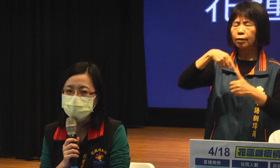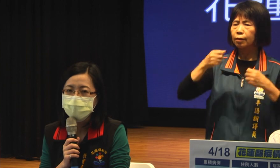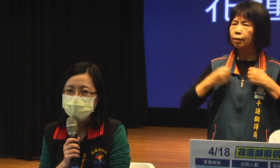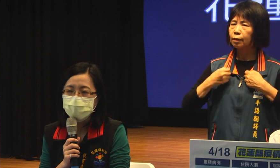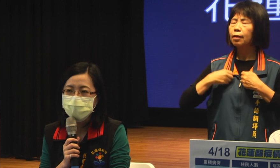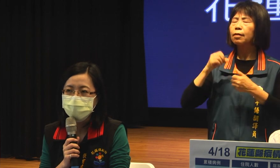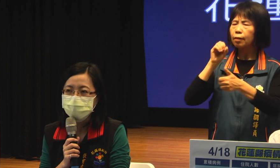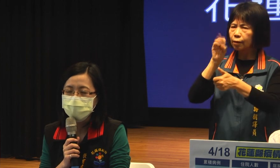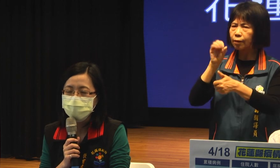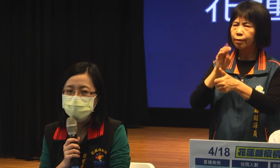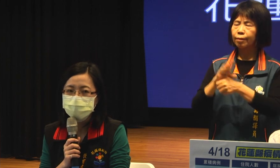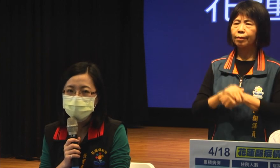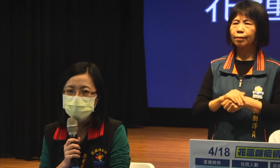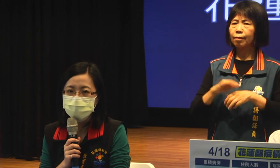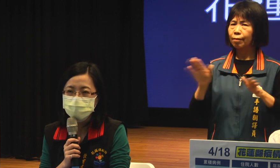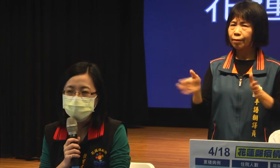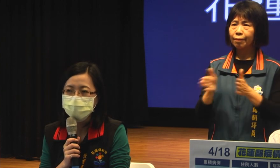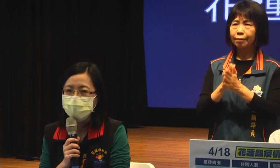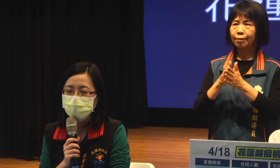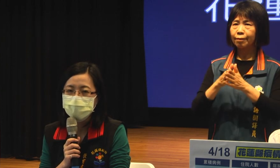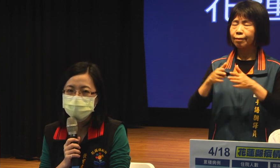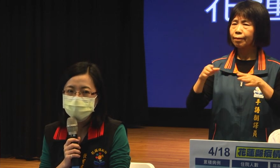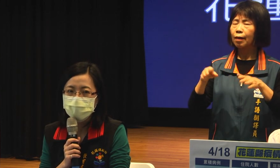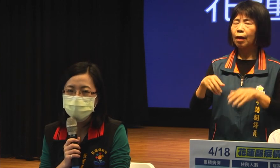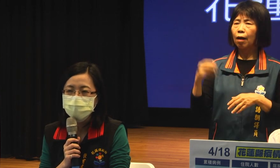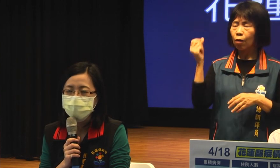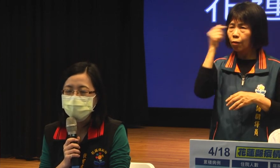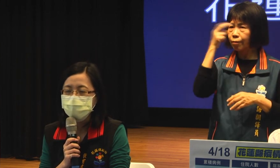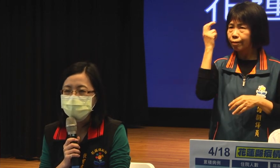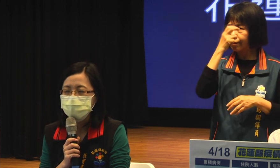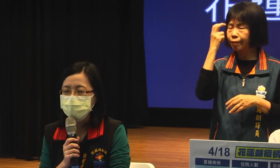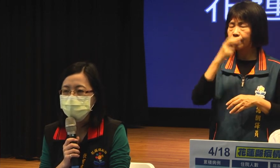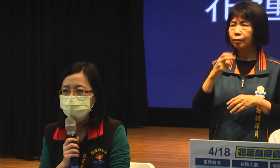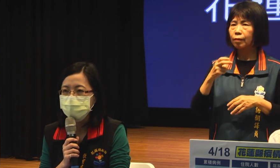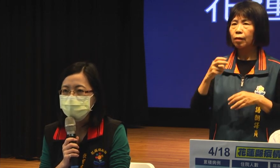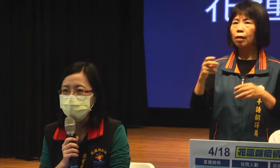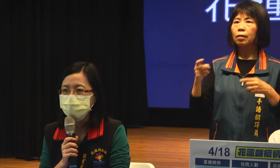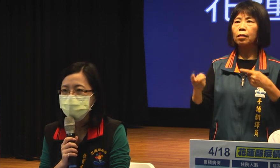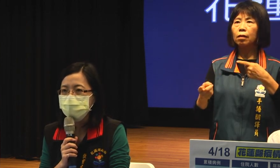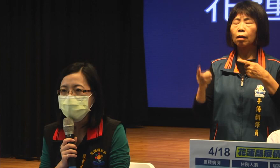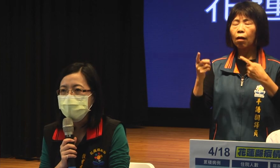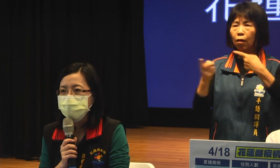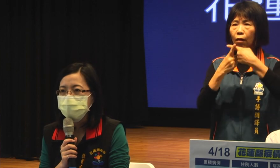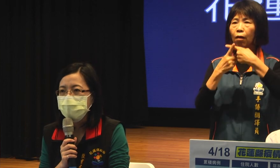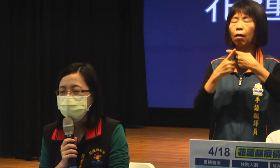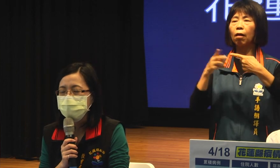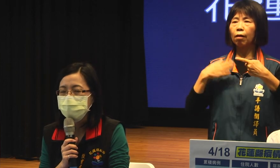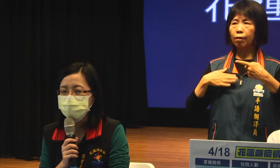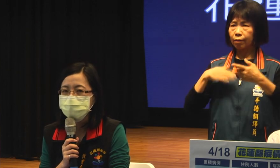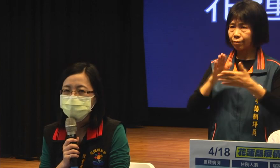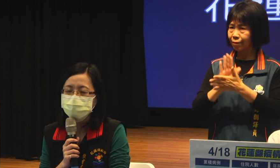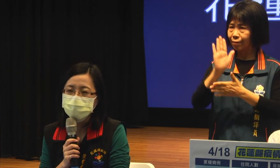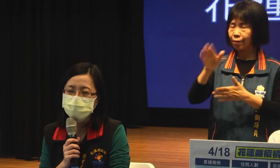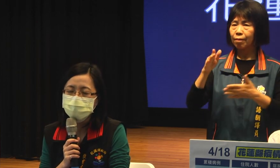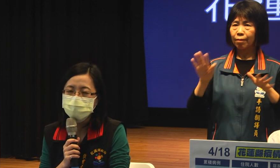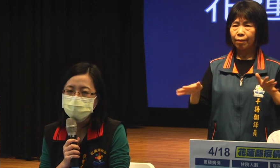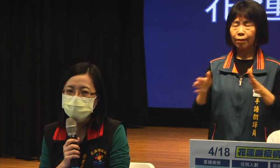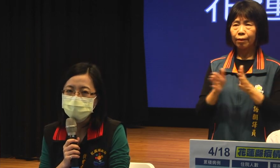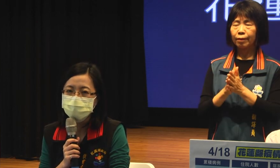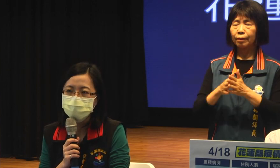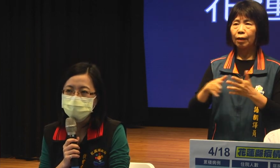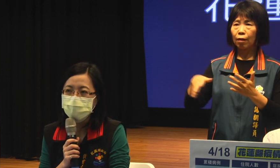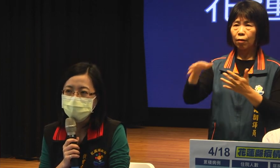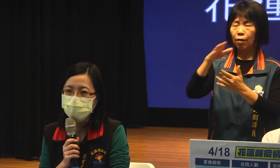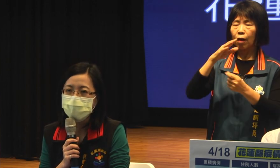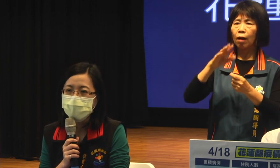反映，然后马上的进行快筛。那快筛结果阳性之后，就马上通知我们全中